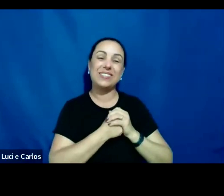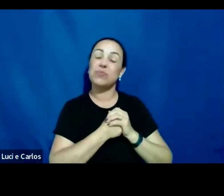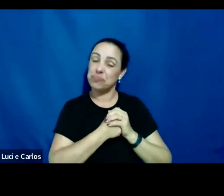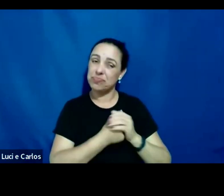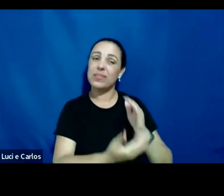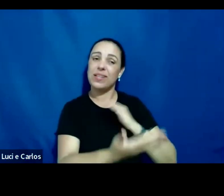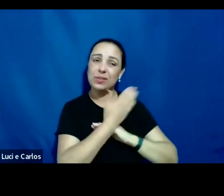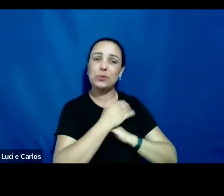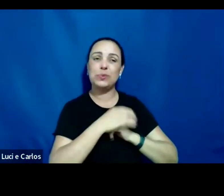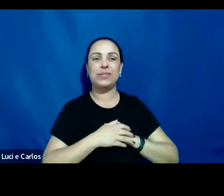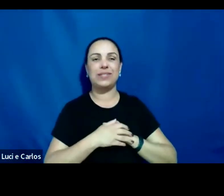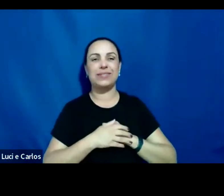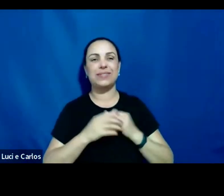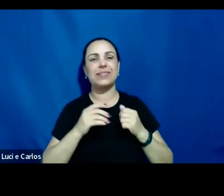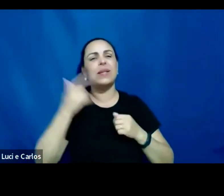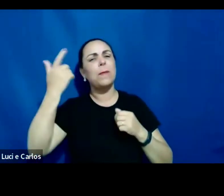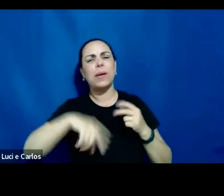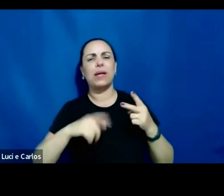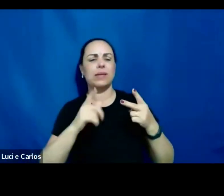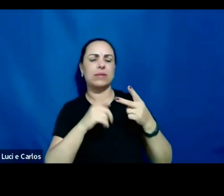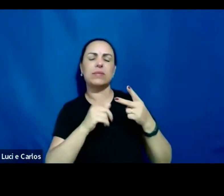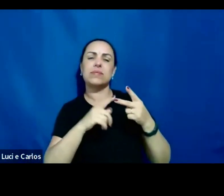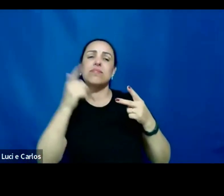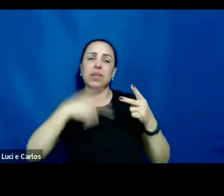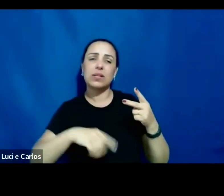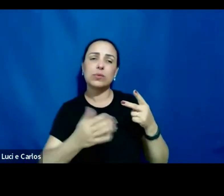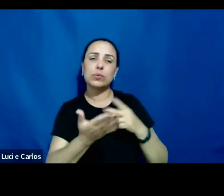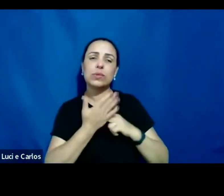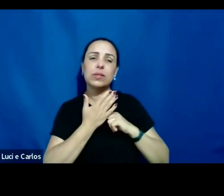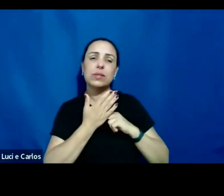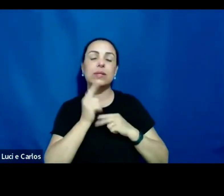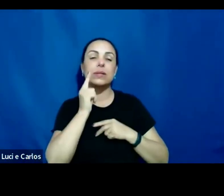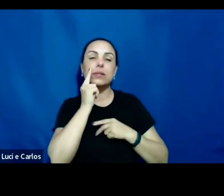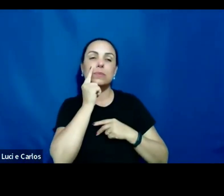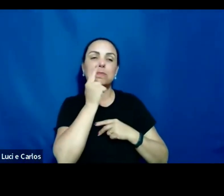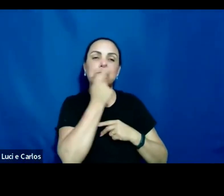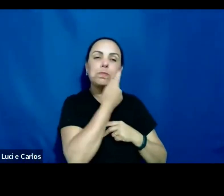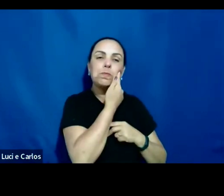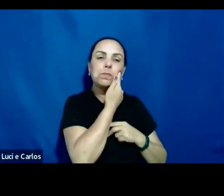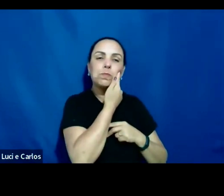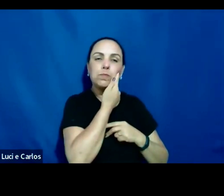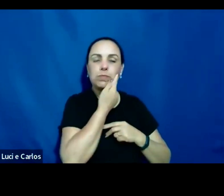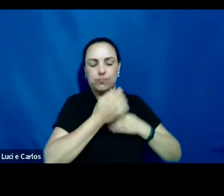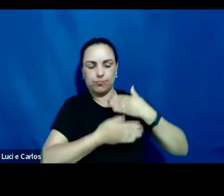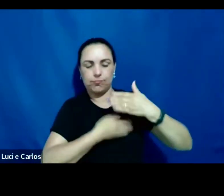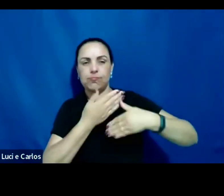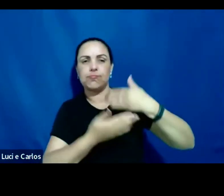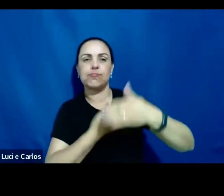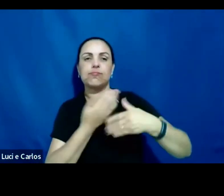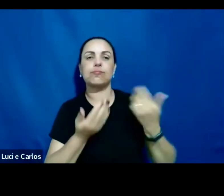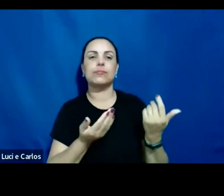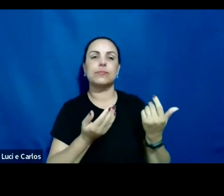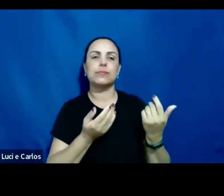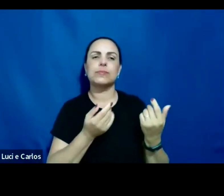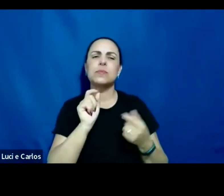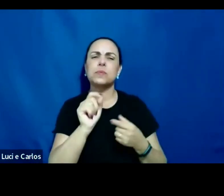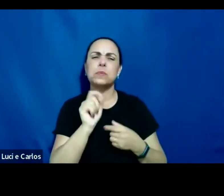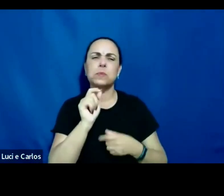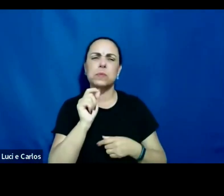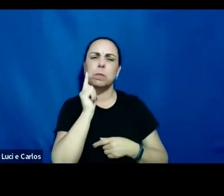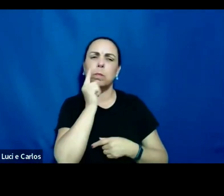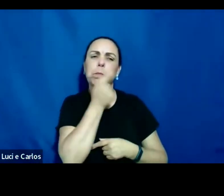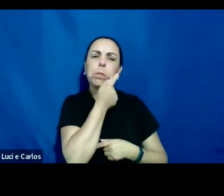É uma boa estratégia. Jejum intermitente, só para vocês terem uma ideia, o jejum intermitente ele é muito bom